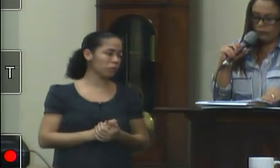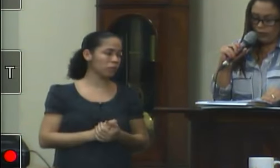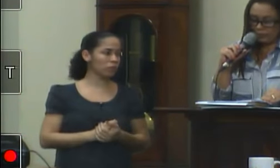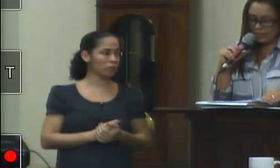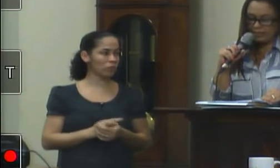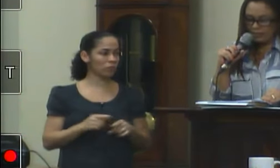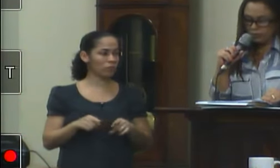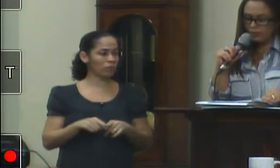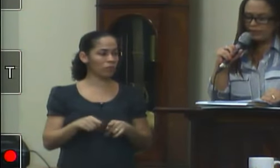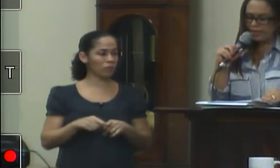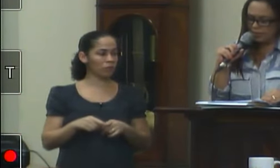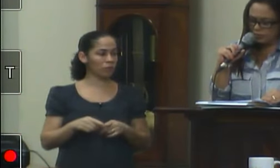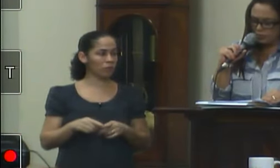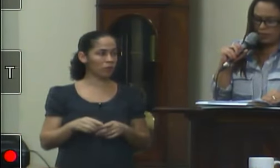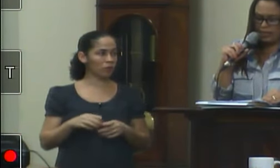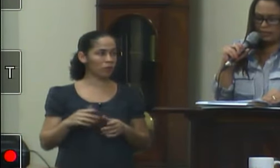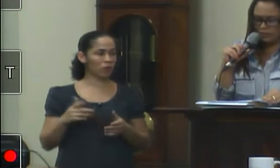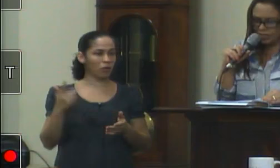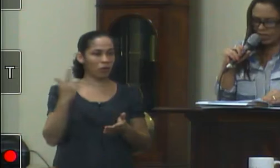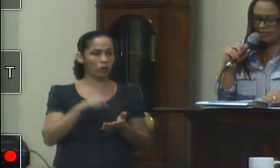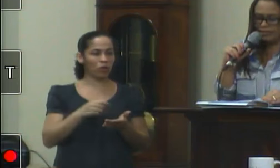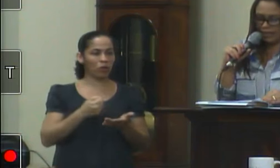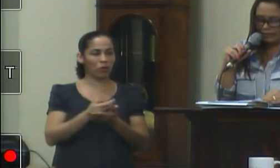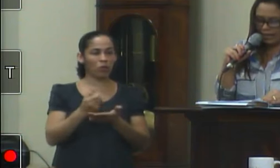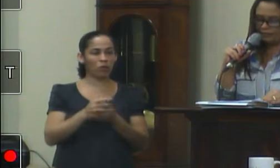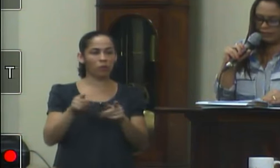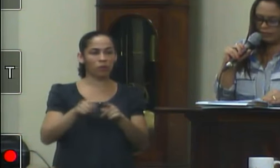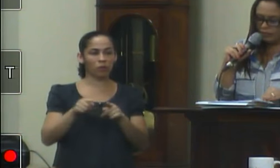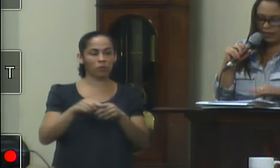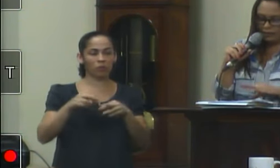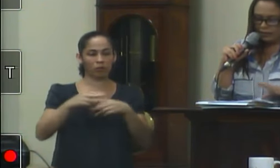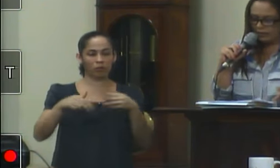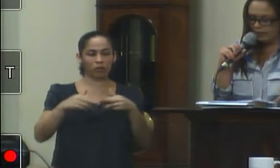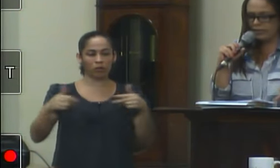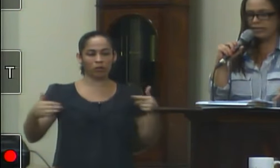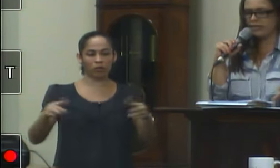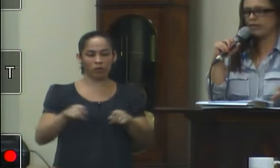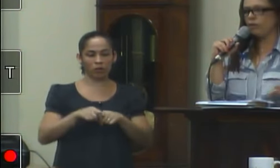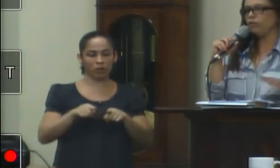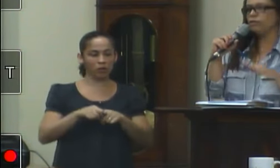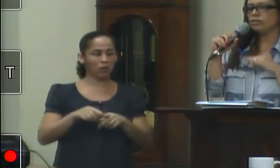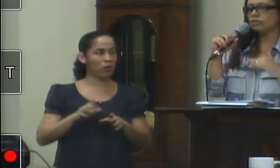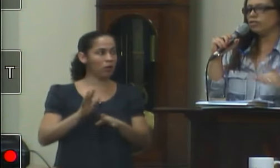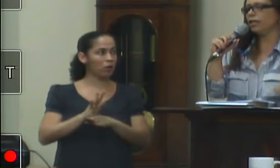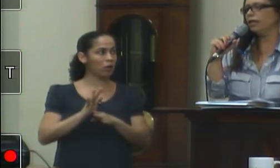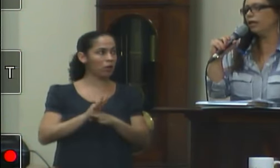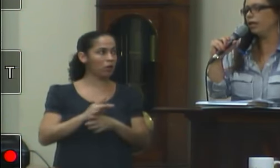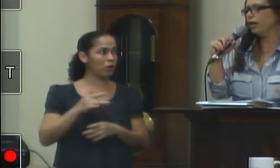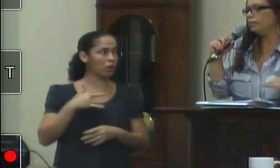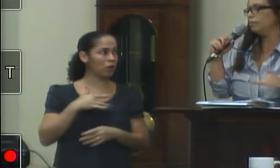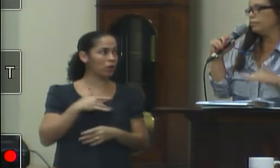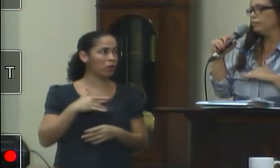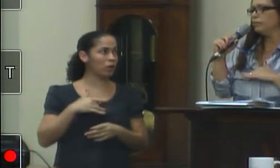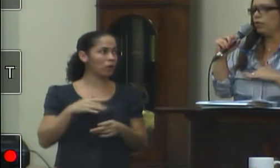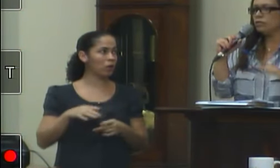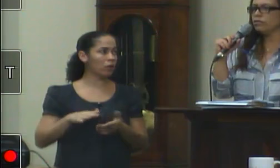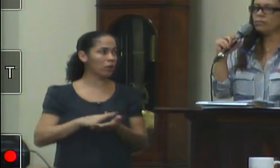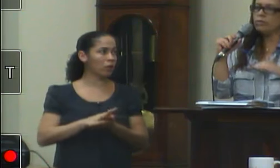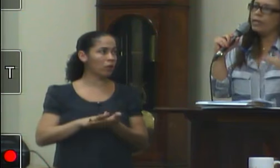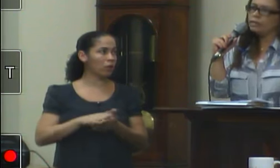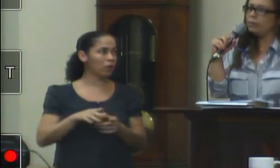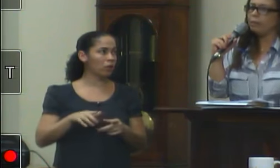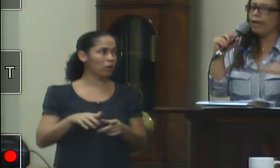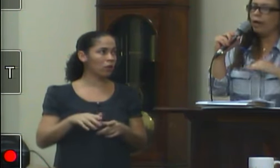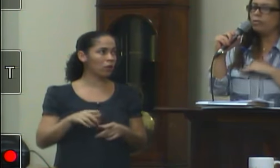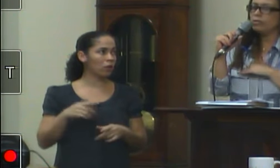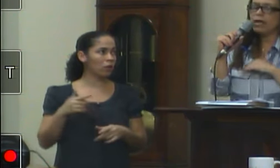Bom, tivemos a aquisição de materiais de limpeza, higiene, descartáveis, estimado a atender a unidade de saúde, não se tinha, nós não tínhamos